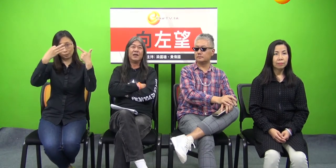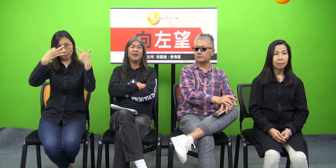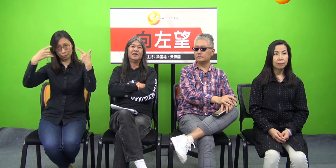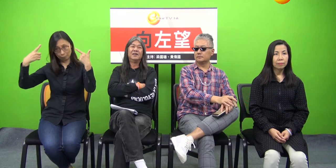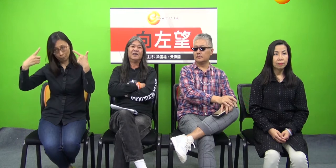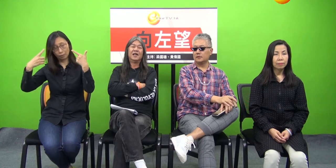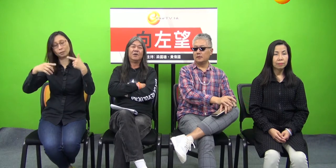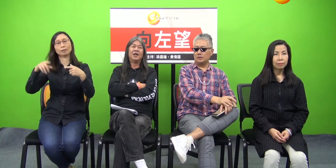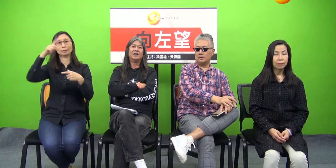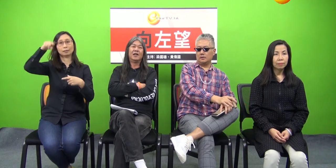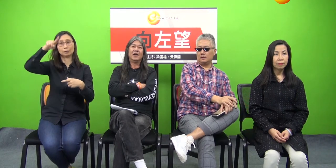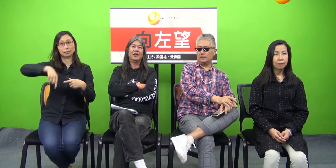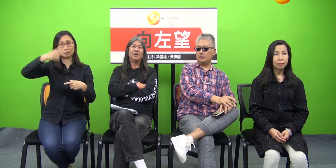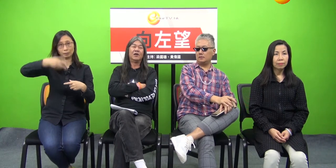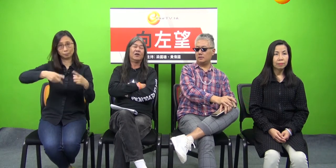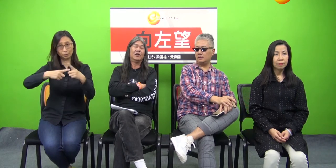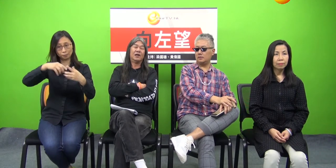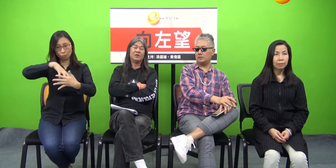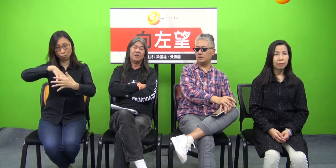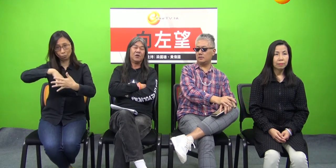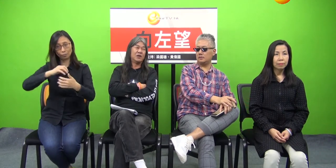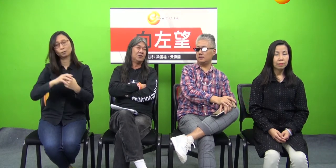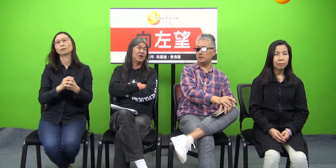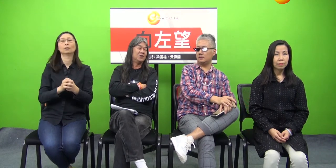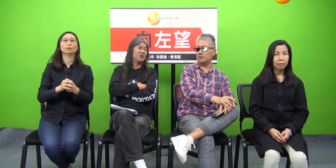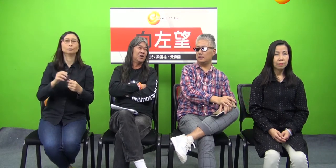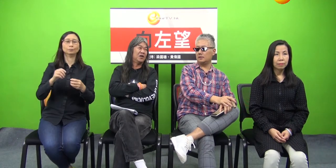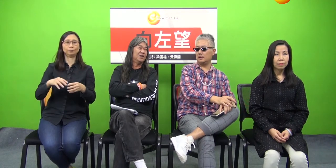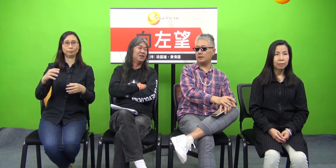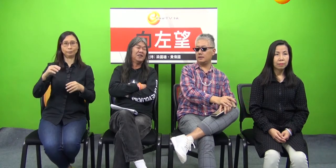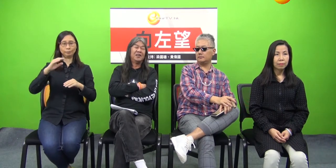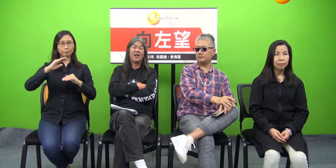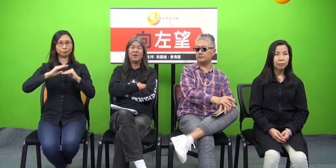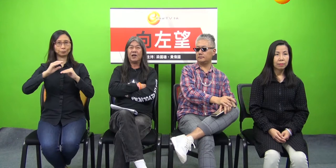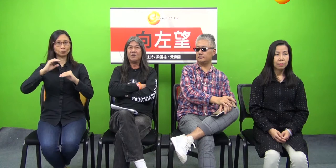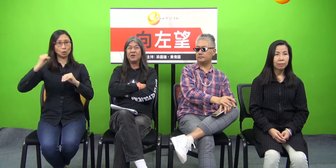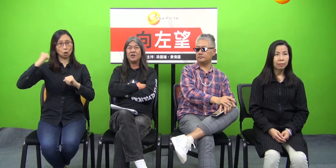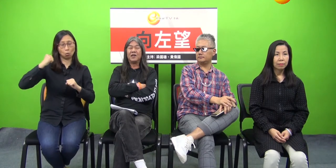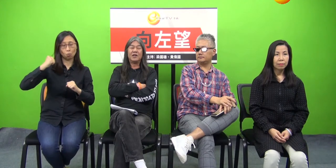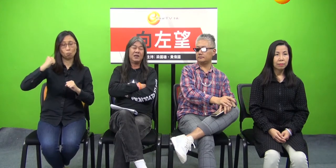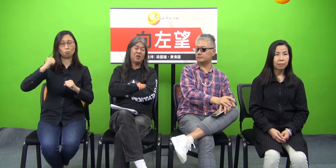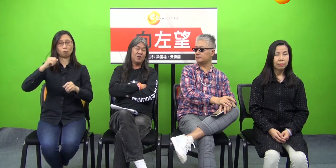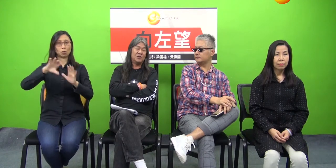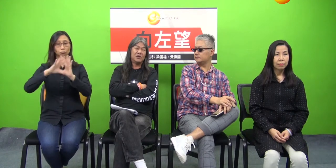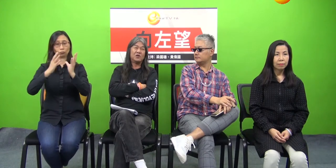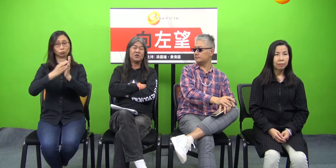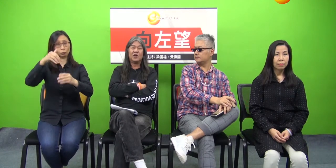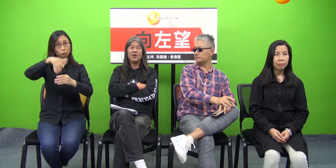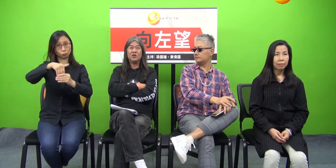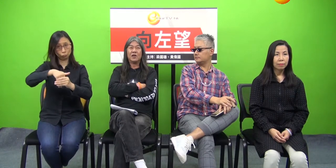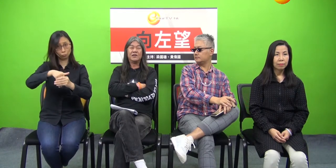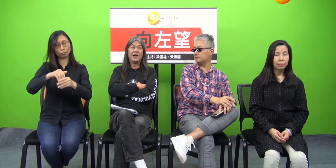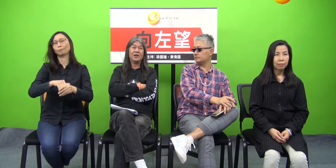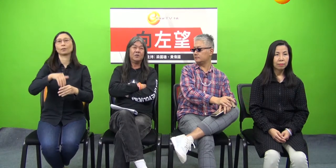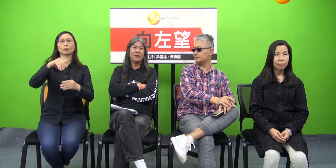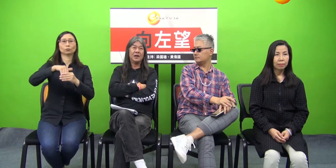咧，係嘛？係由呢、這個所謂功能團體選舉，係嘛？咁跟住咧，你喺呢個功能團體選